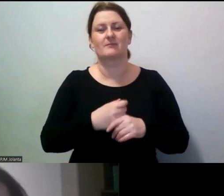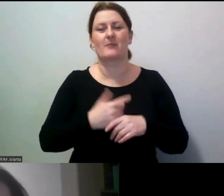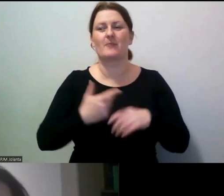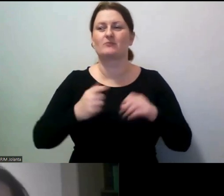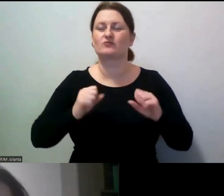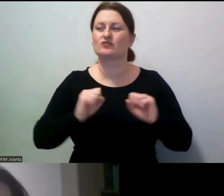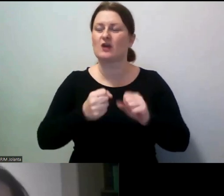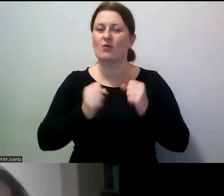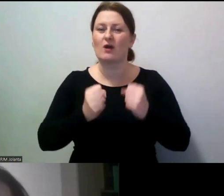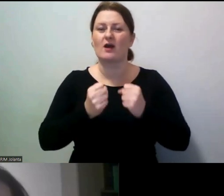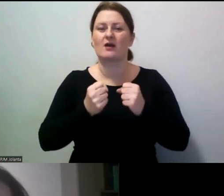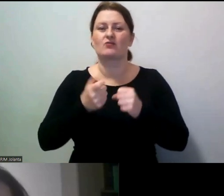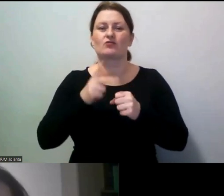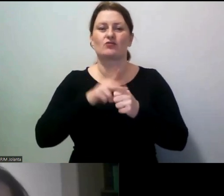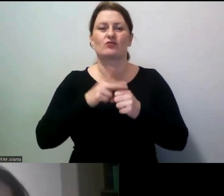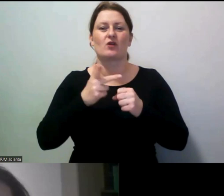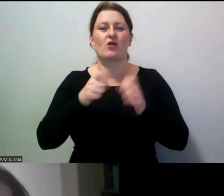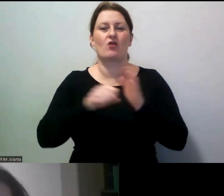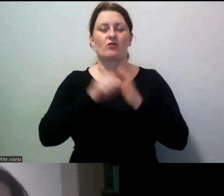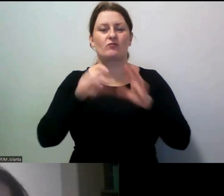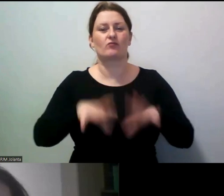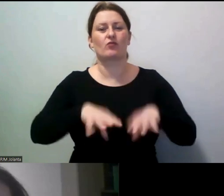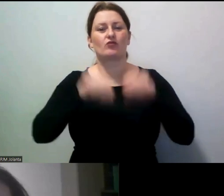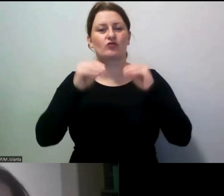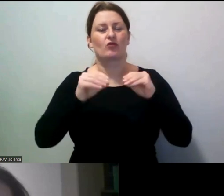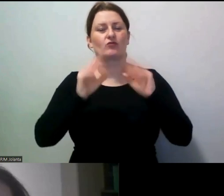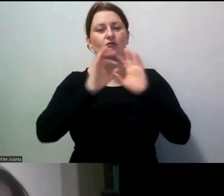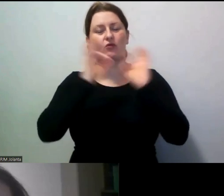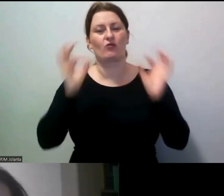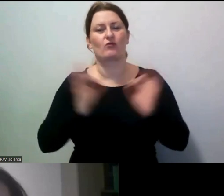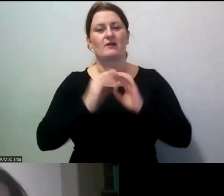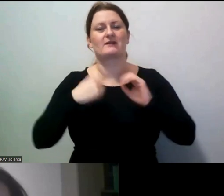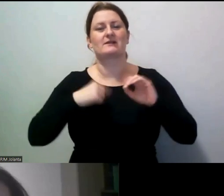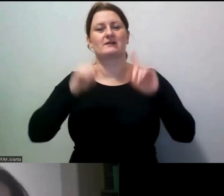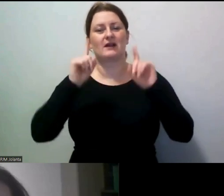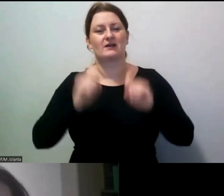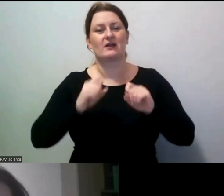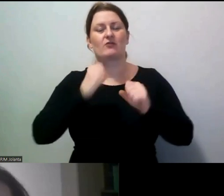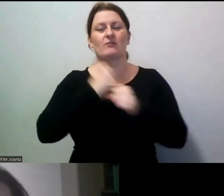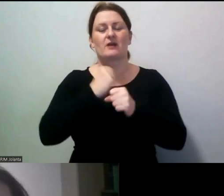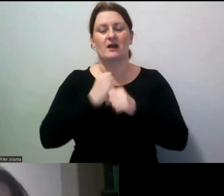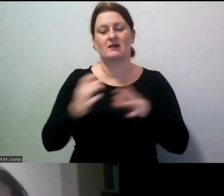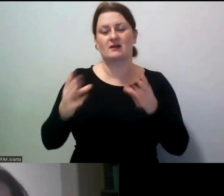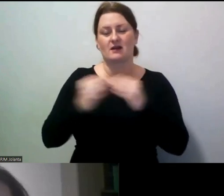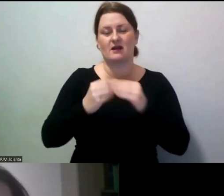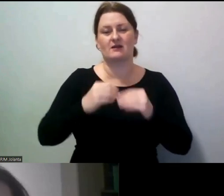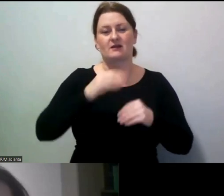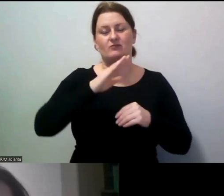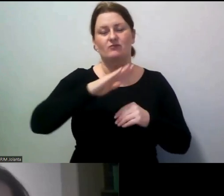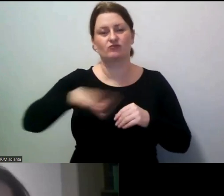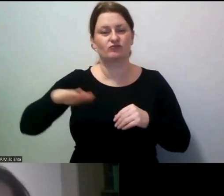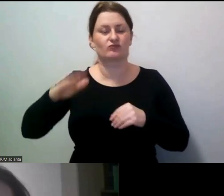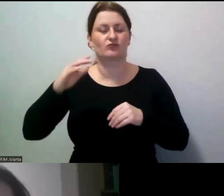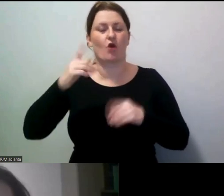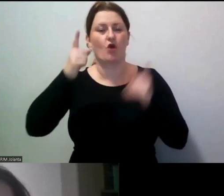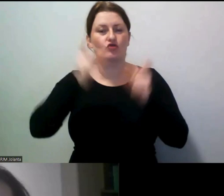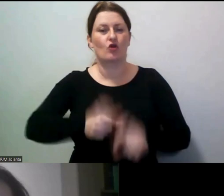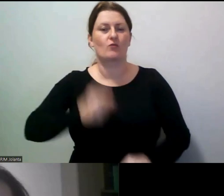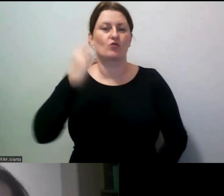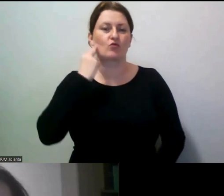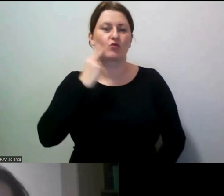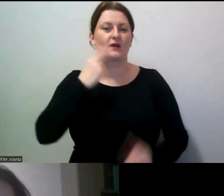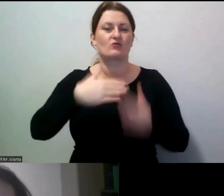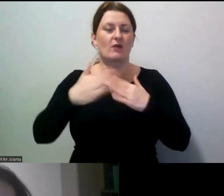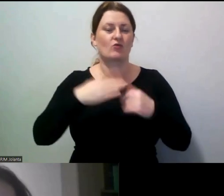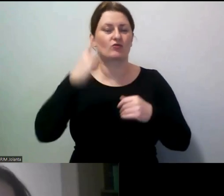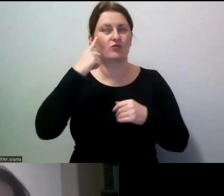działania, które gdzieś od początku, gdy w ogóle zaczęłam pracę z osobami głuchymi, niesłyszącymi, słabosłyszącymi,